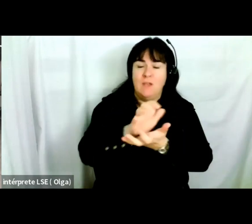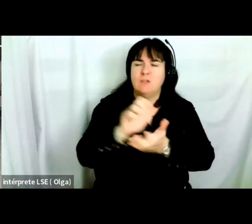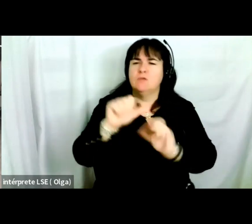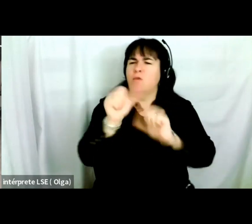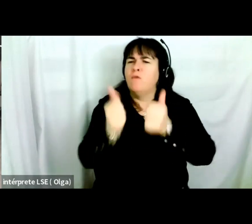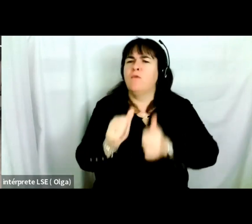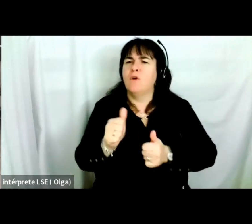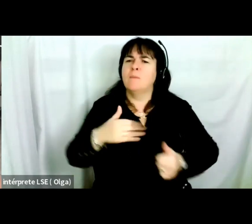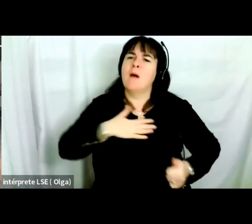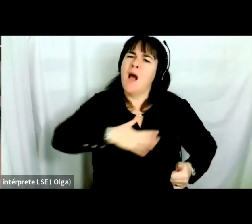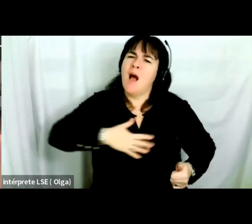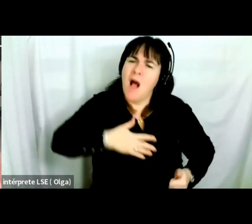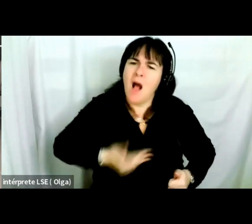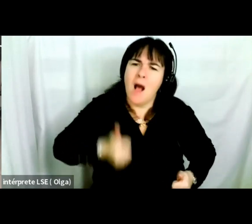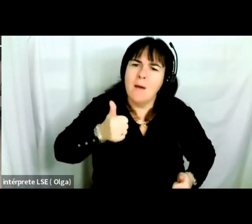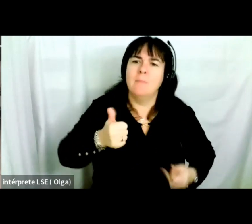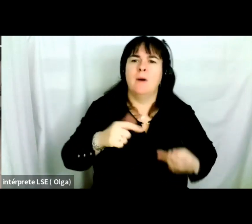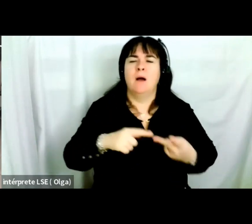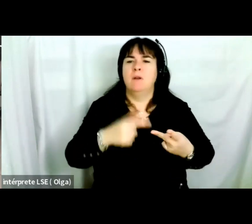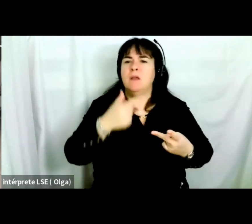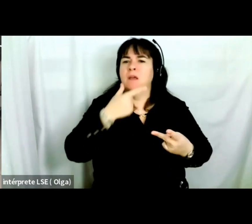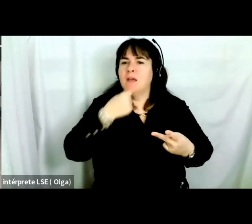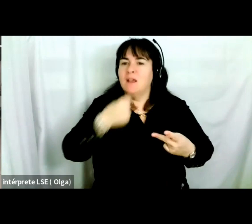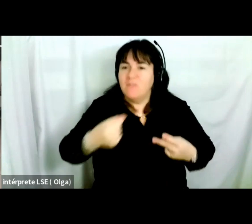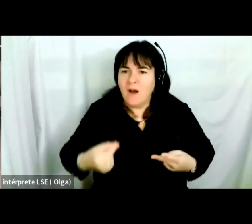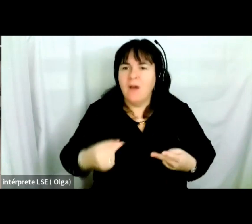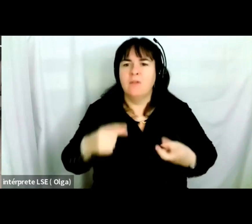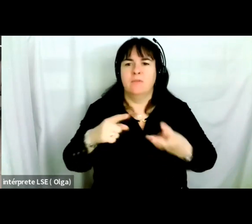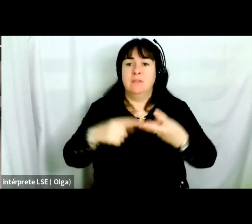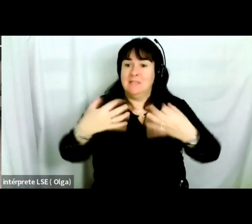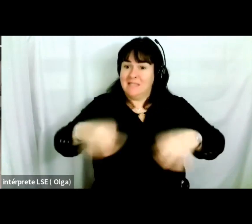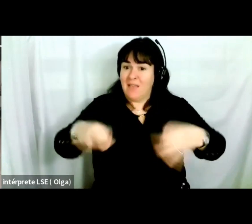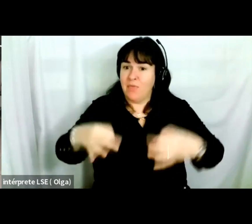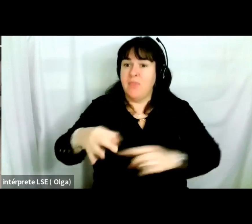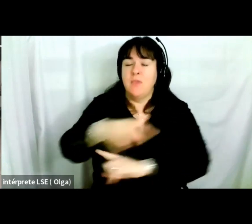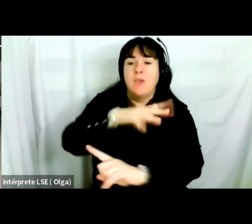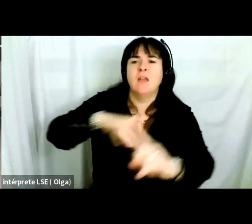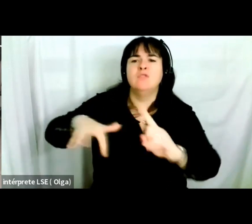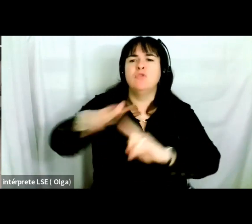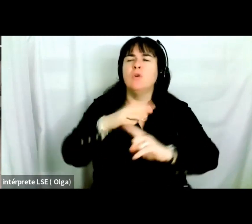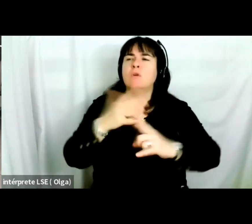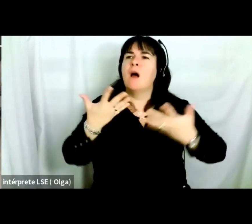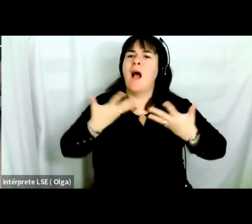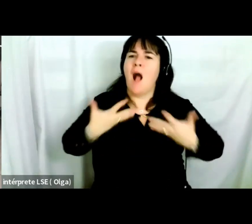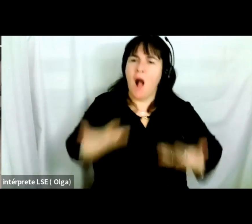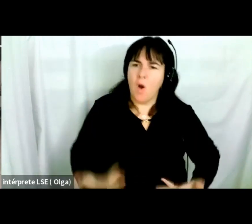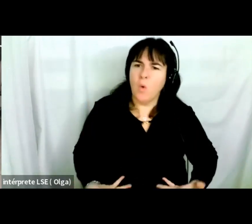sencilla, mucho más fácil, en un entorno acogedor y en un entorno